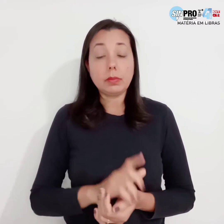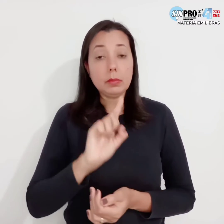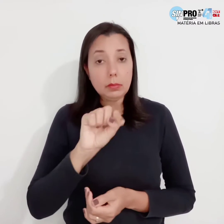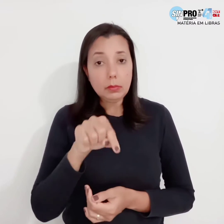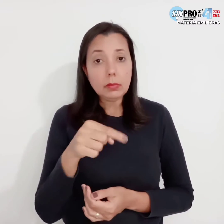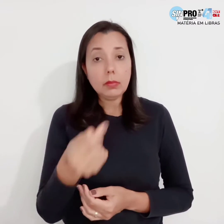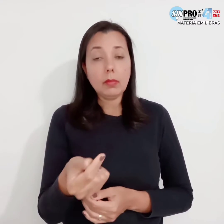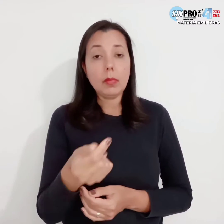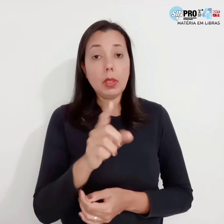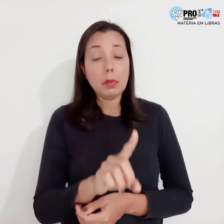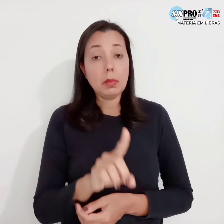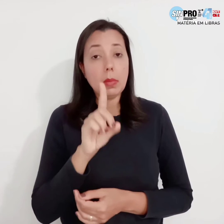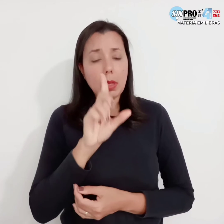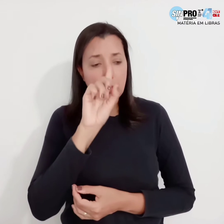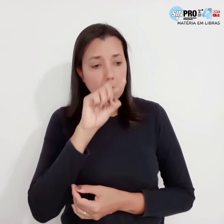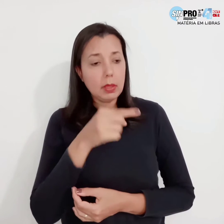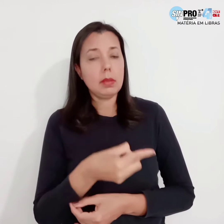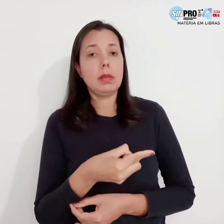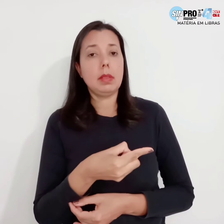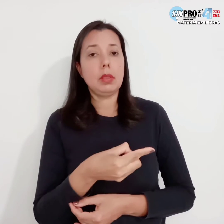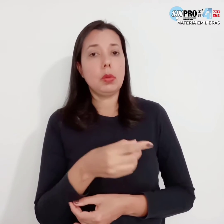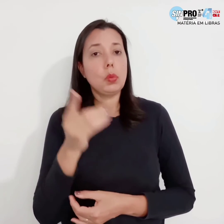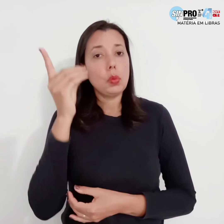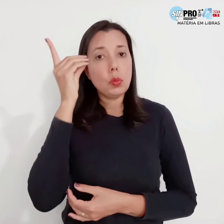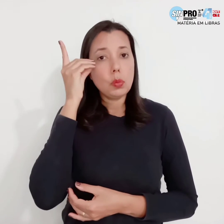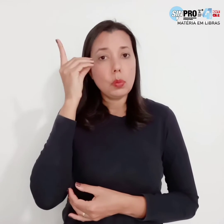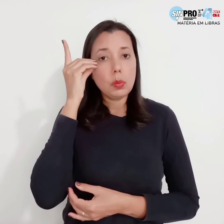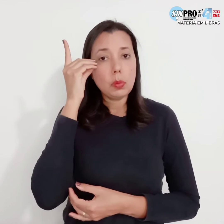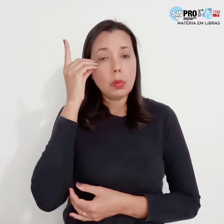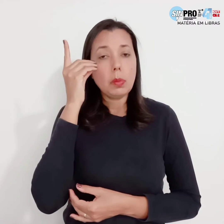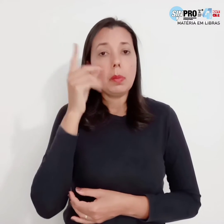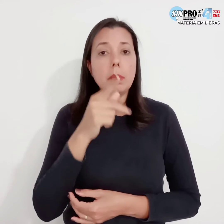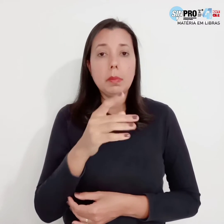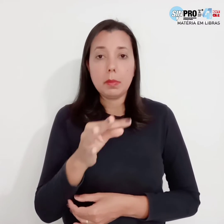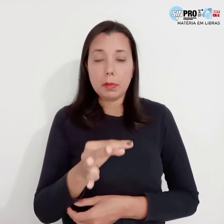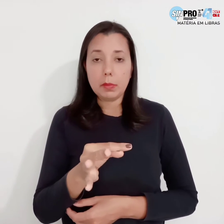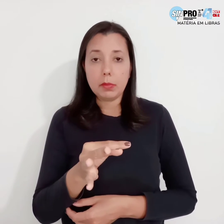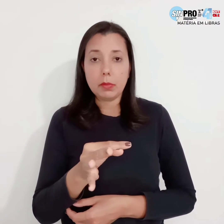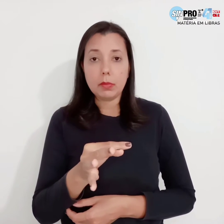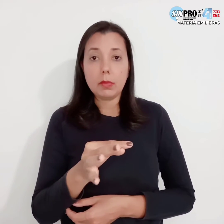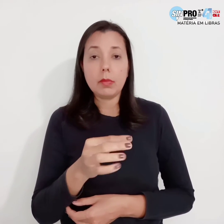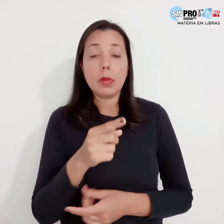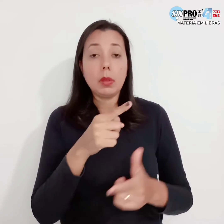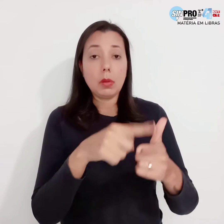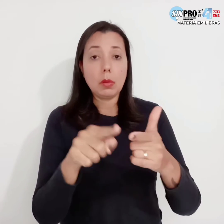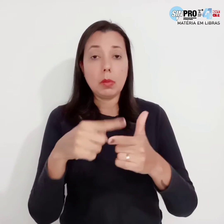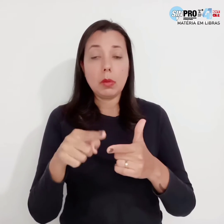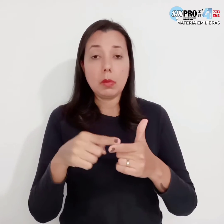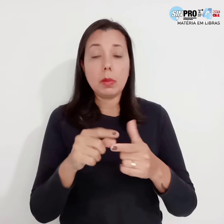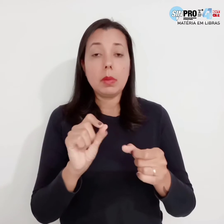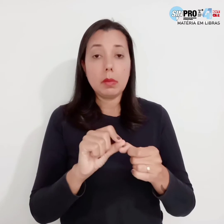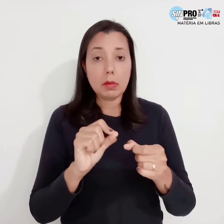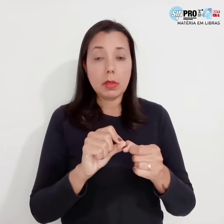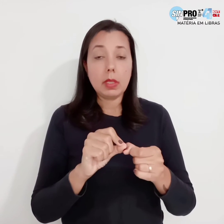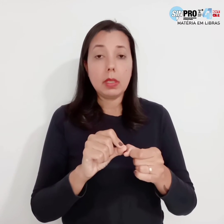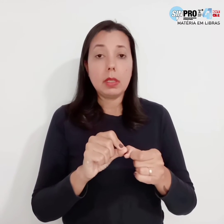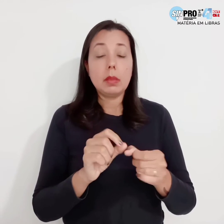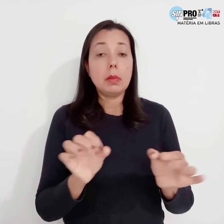Após o primeiro mandato de Dilma Rousseff, PT, a crise promovida pelos derrotados